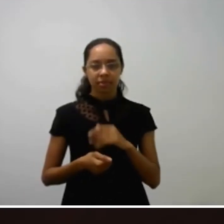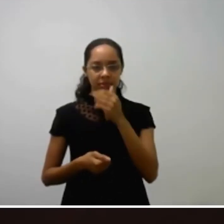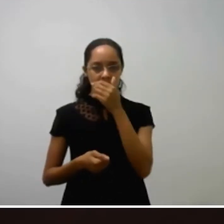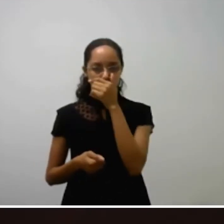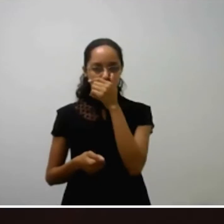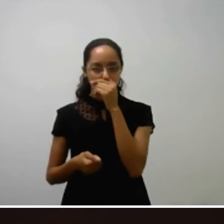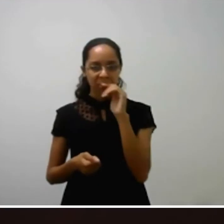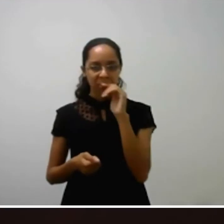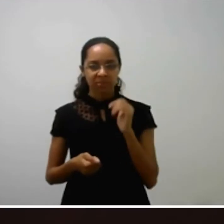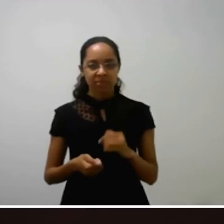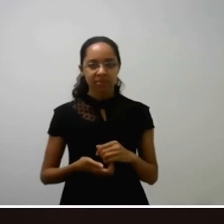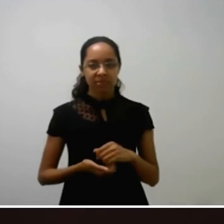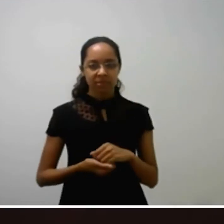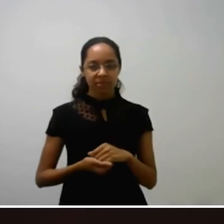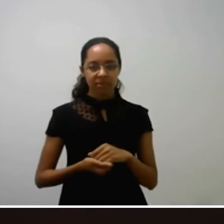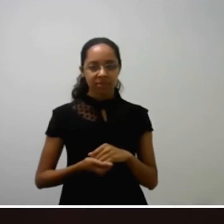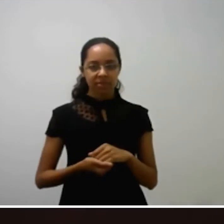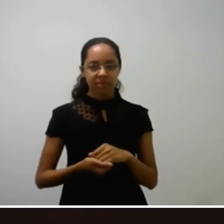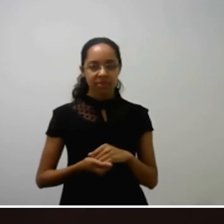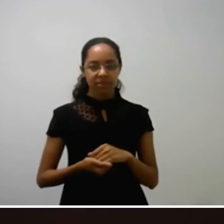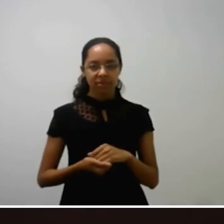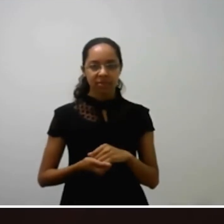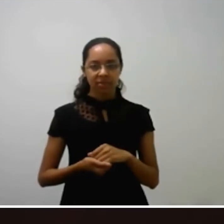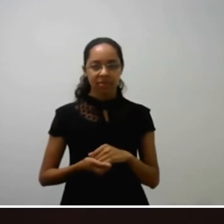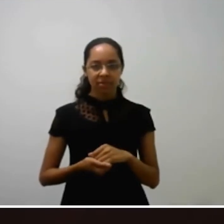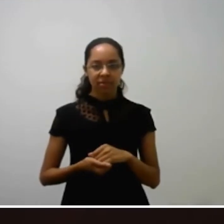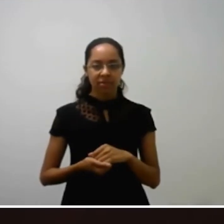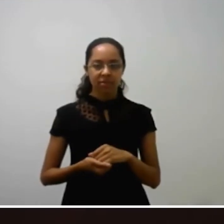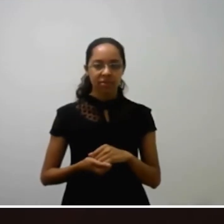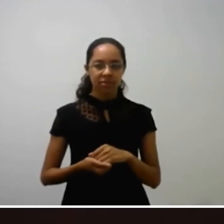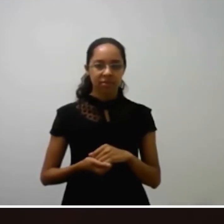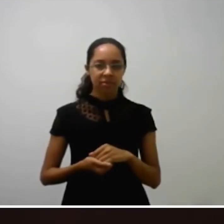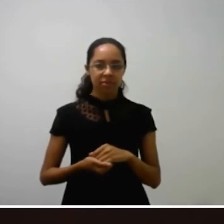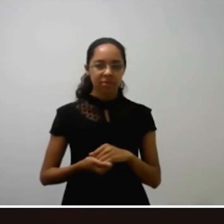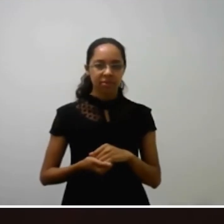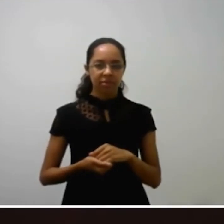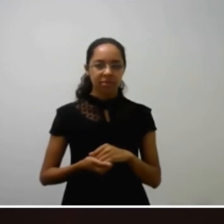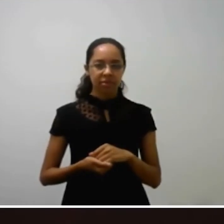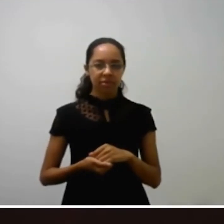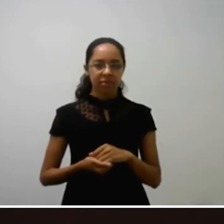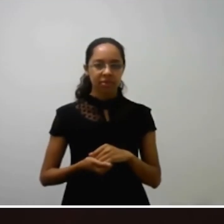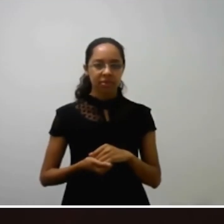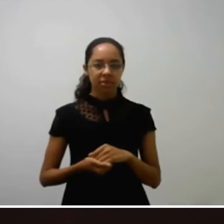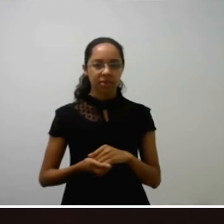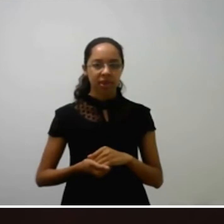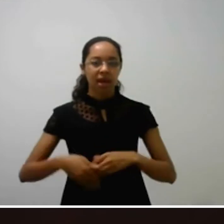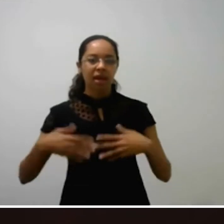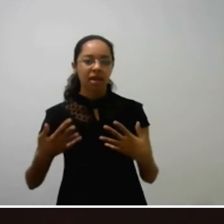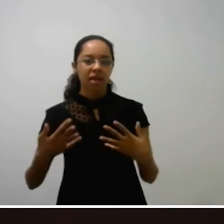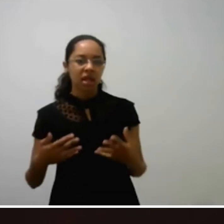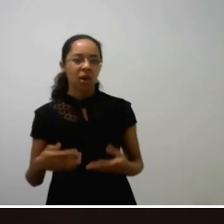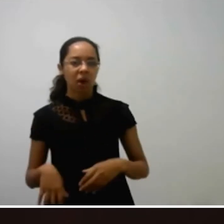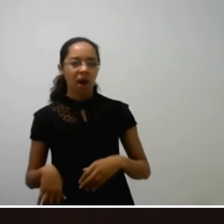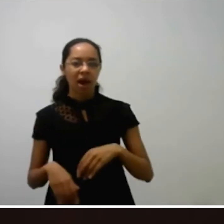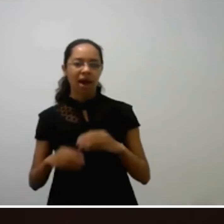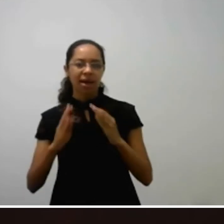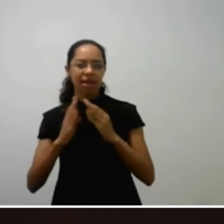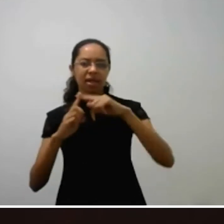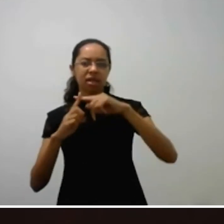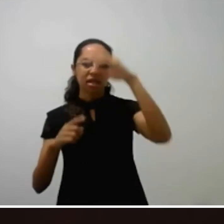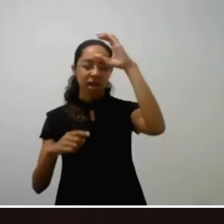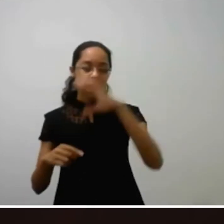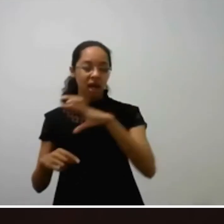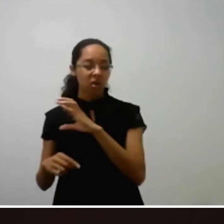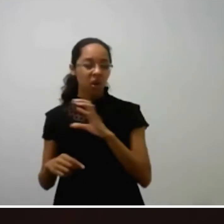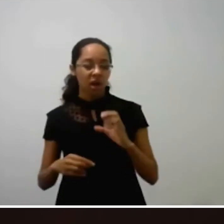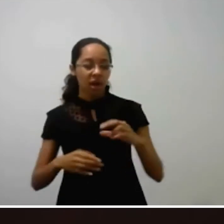estigmatizados publicamente pelo clero como hereges e expostos ao